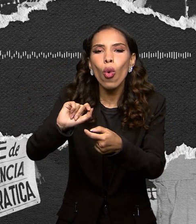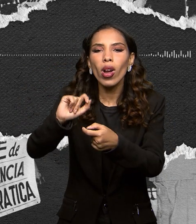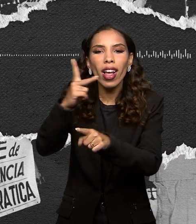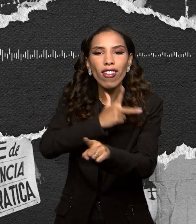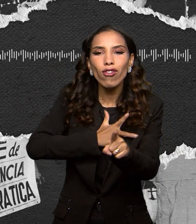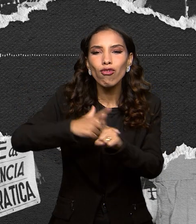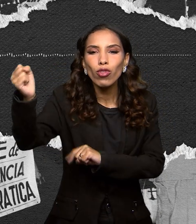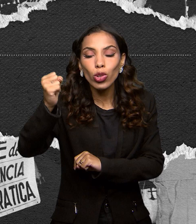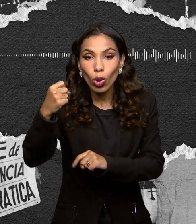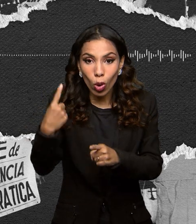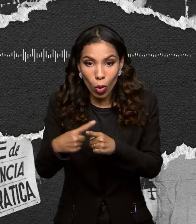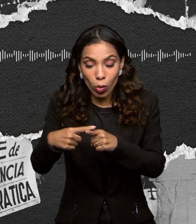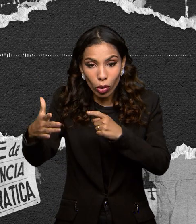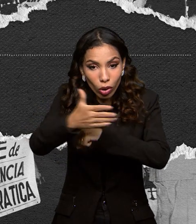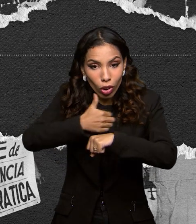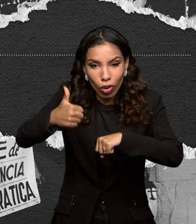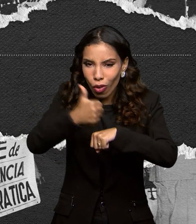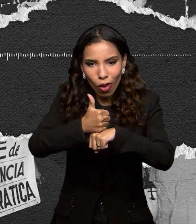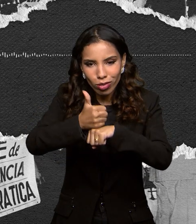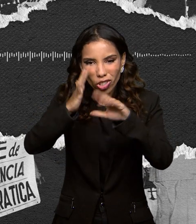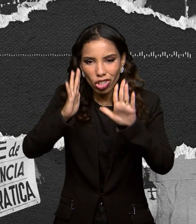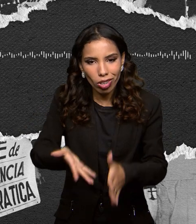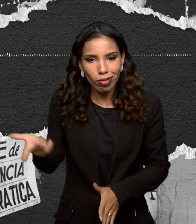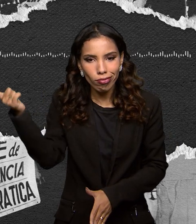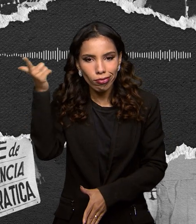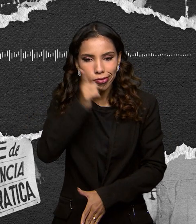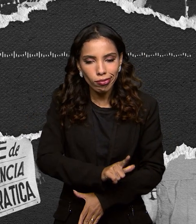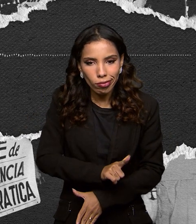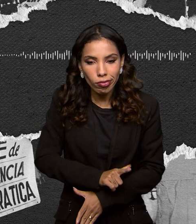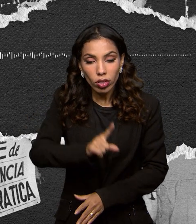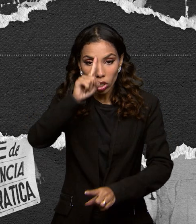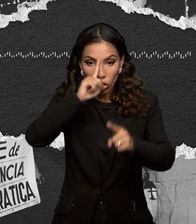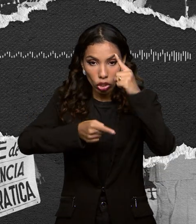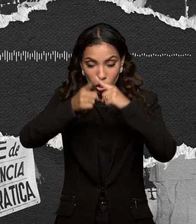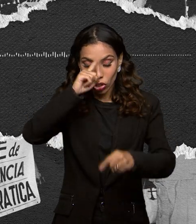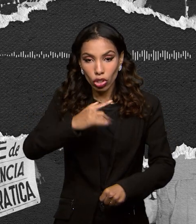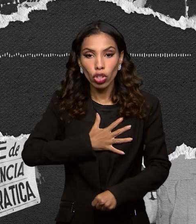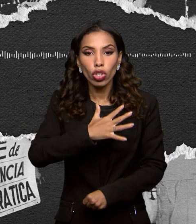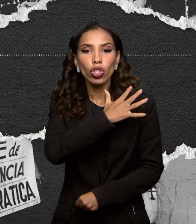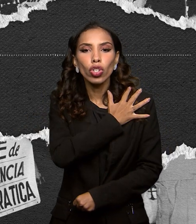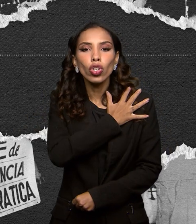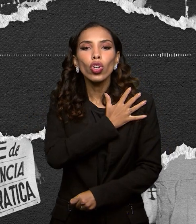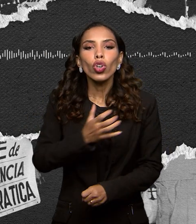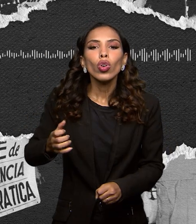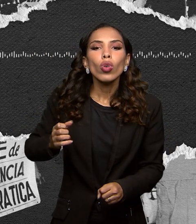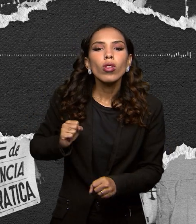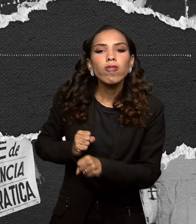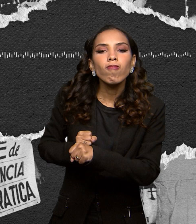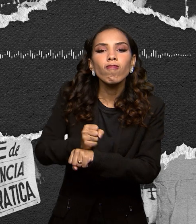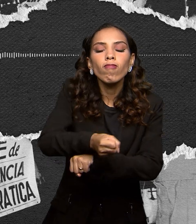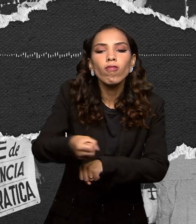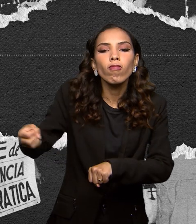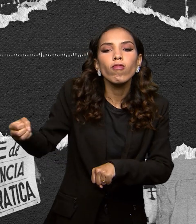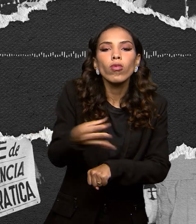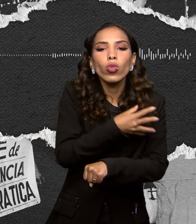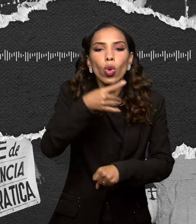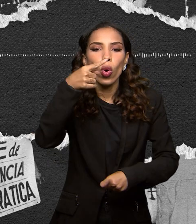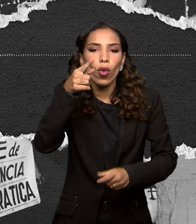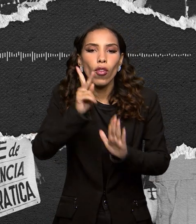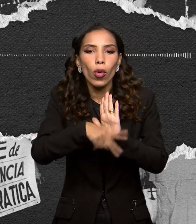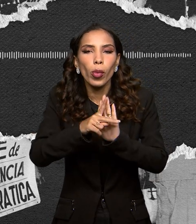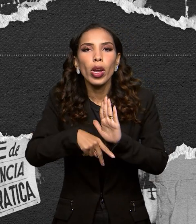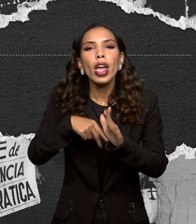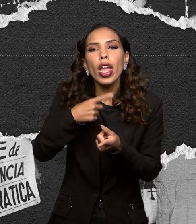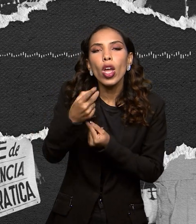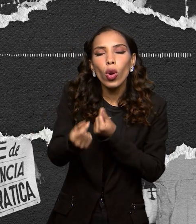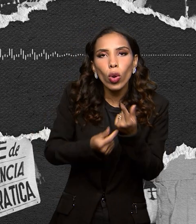Vitória. Isso porque o golpe já estava dado. A ditadura começava a impor um novo projeto econômico, político e cultural